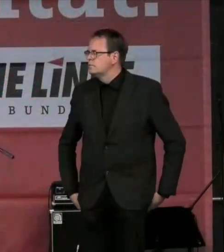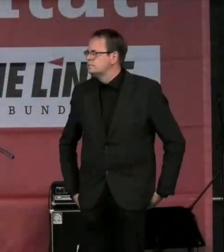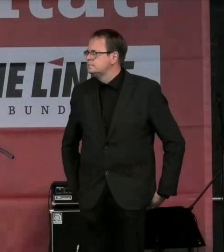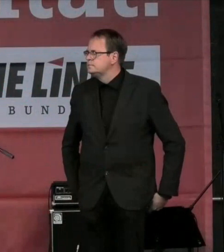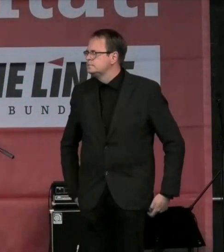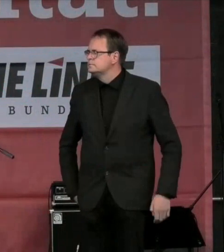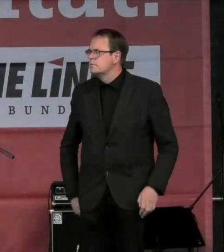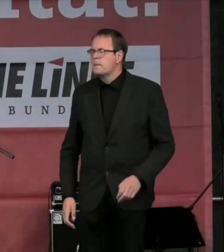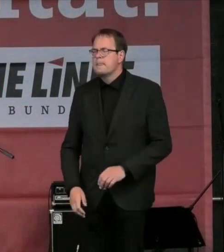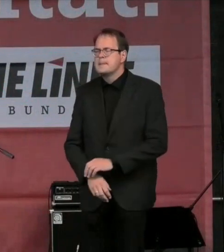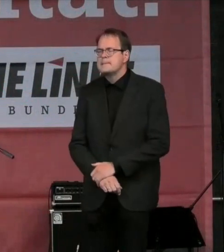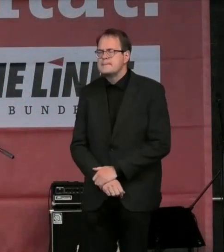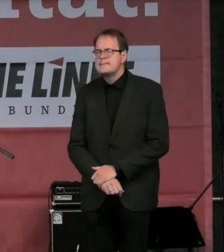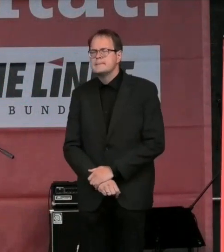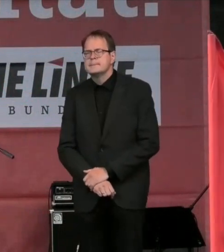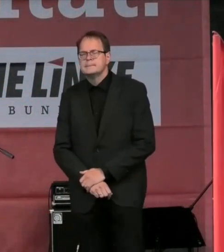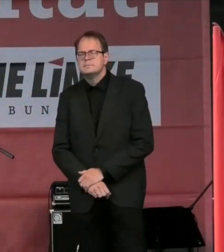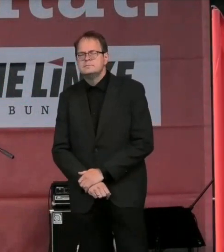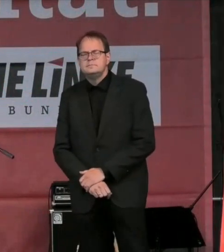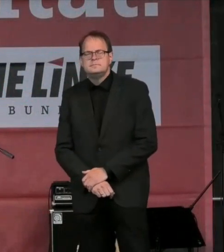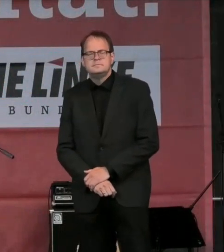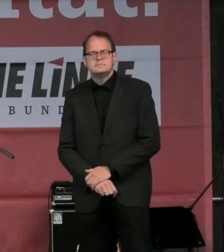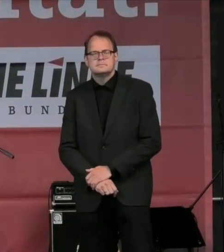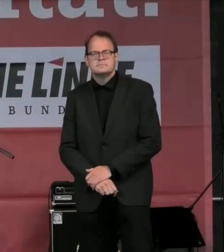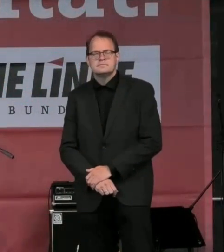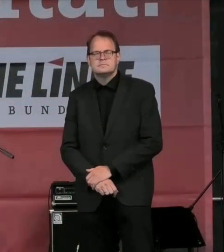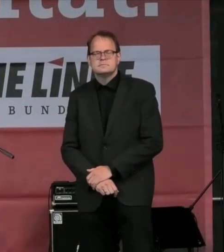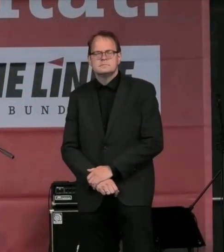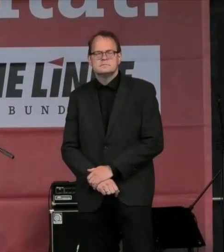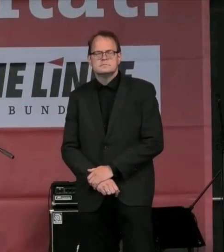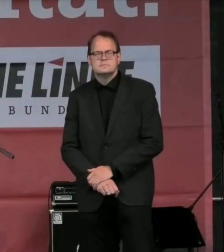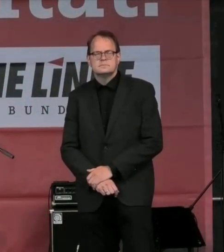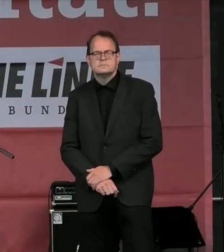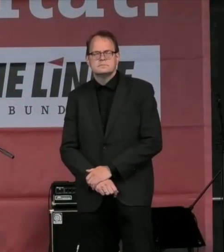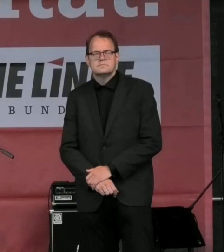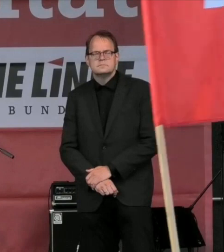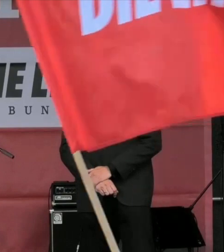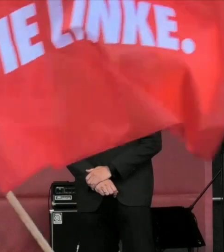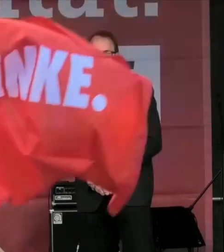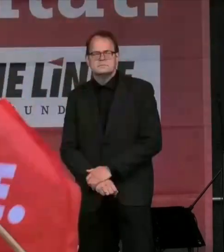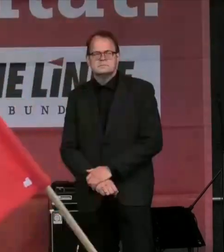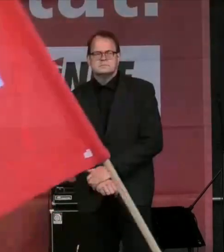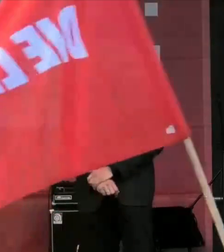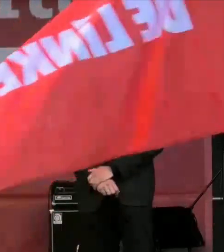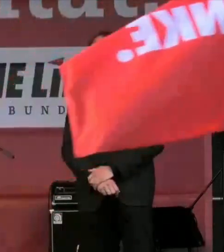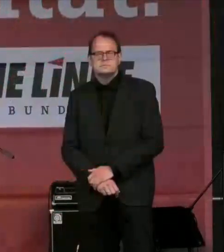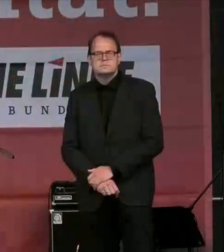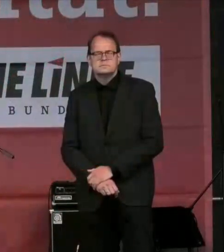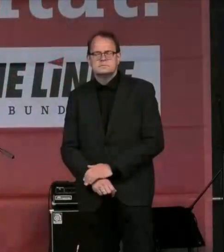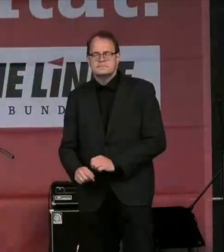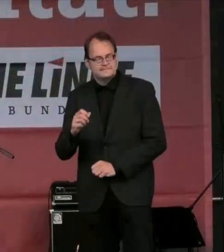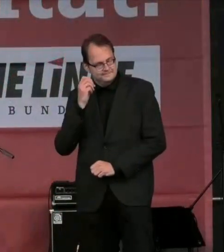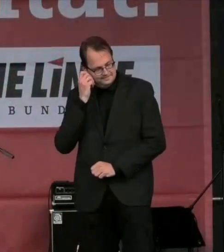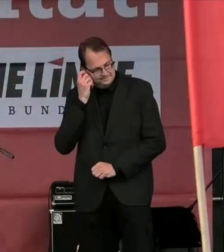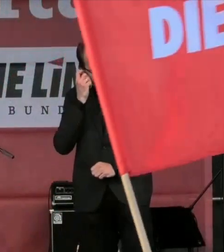und auch nochmal zu der frage eine bedrohung eine gefahr für die transatlantische sicherheit da habe ich mir mal die